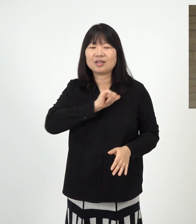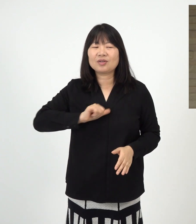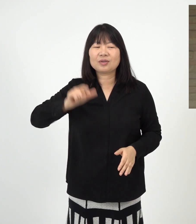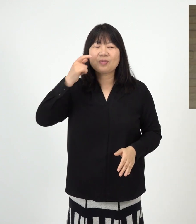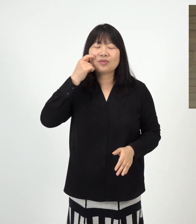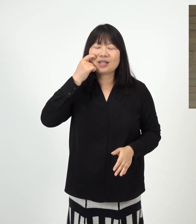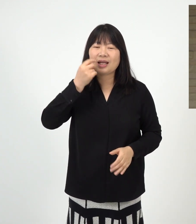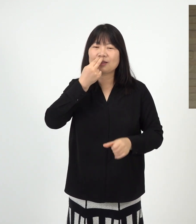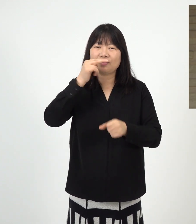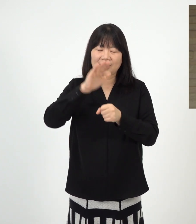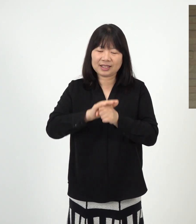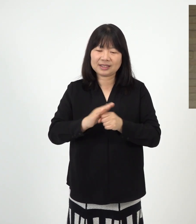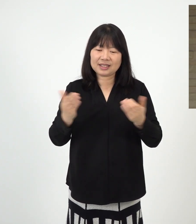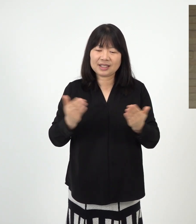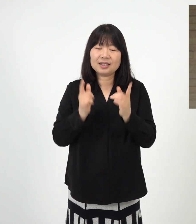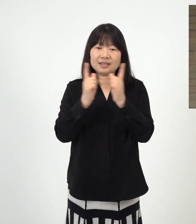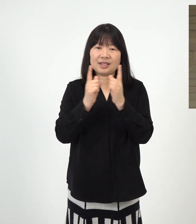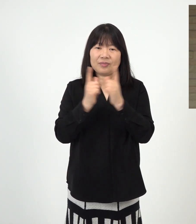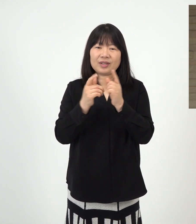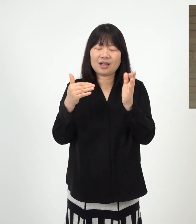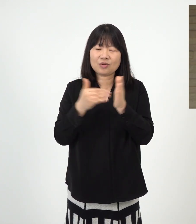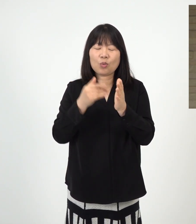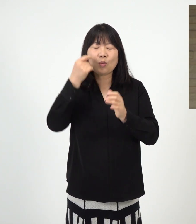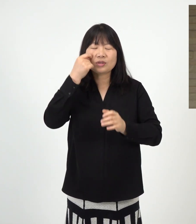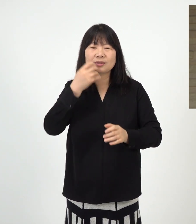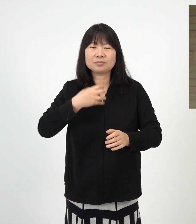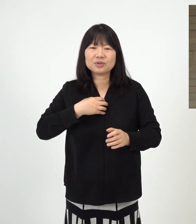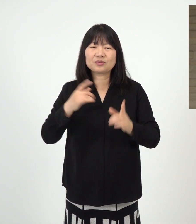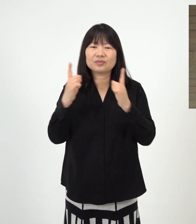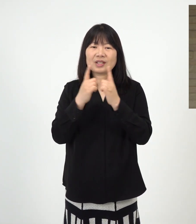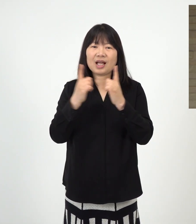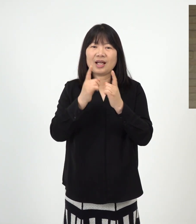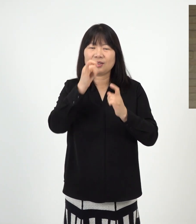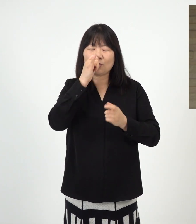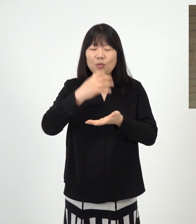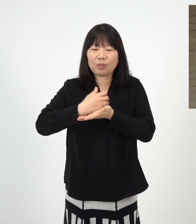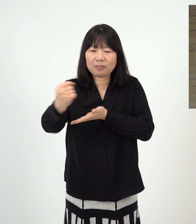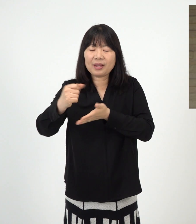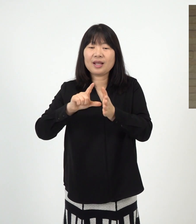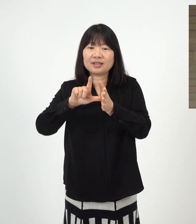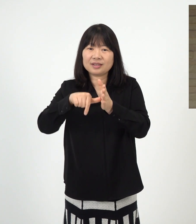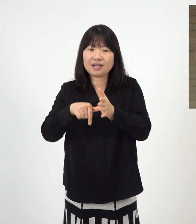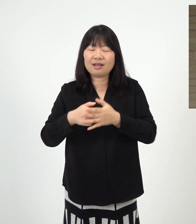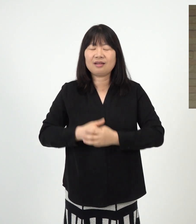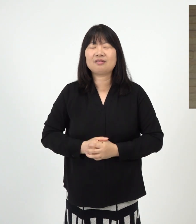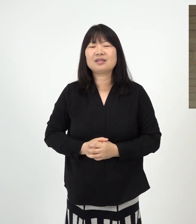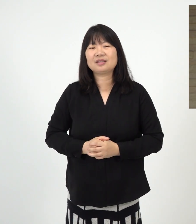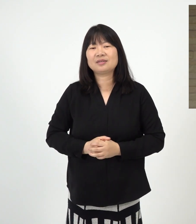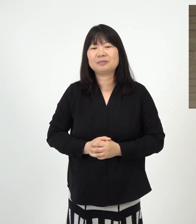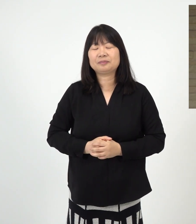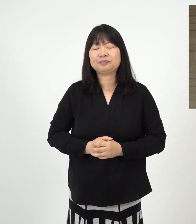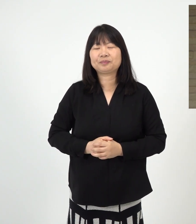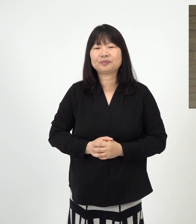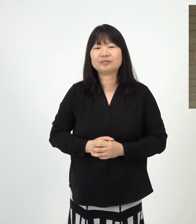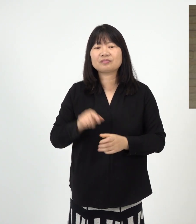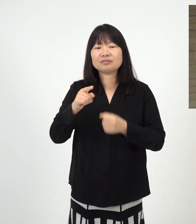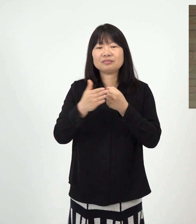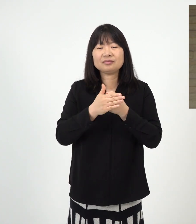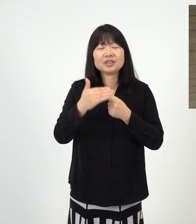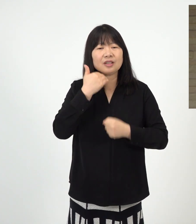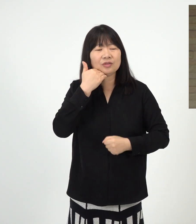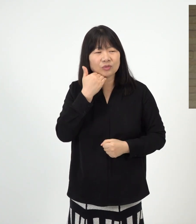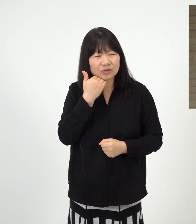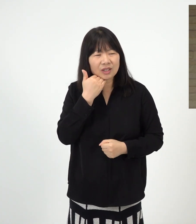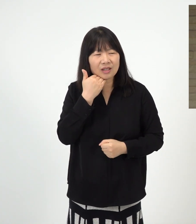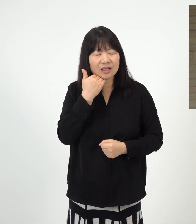없는 억울한 일을 당하고 슬픔을 당하고 빼앗기고 할 때에 그것 때문에 누가